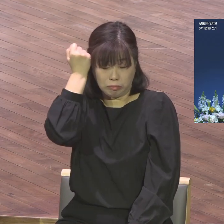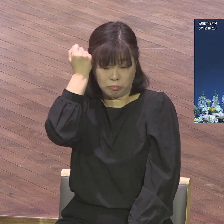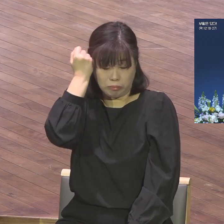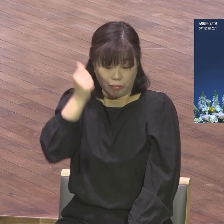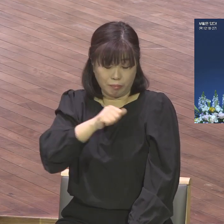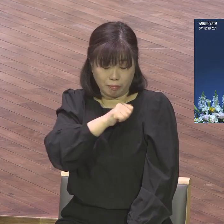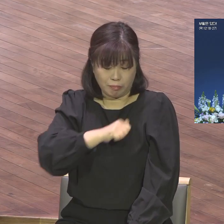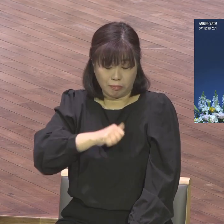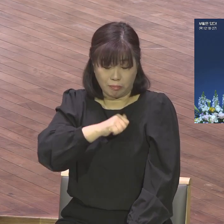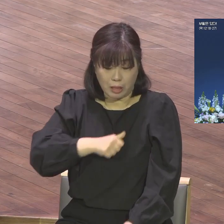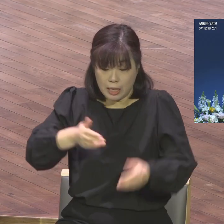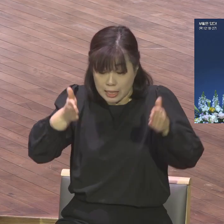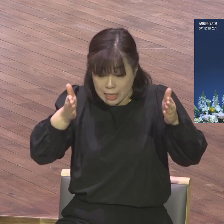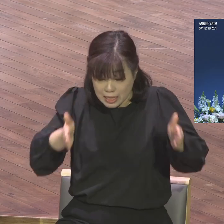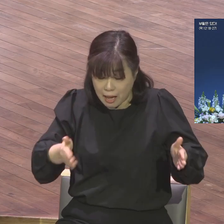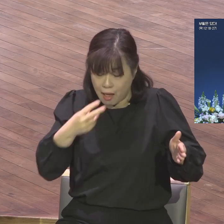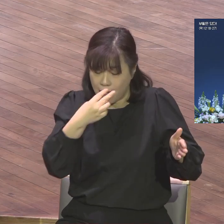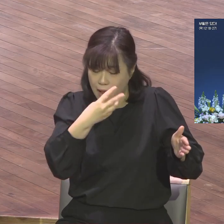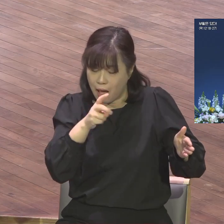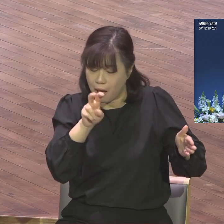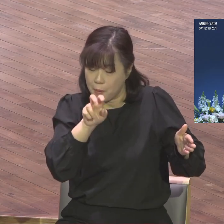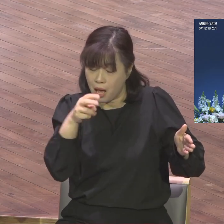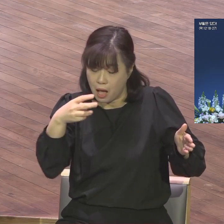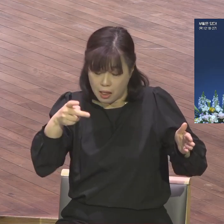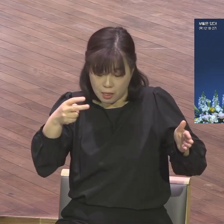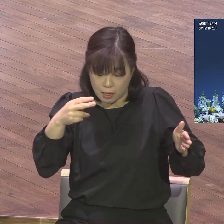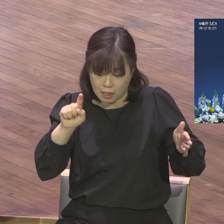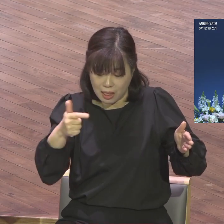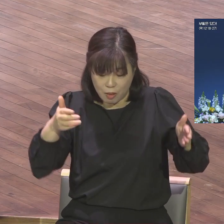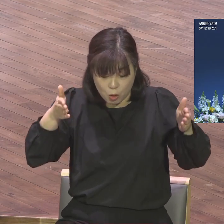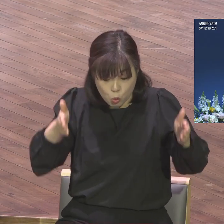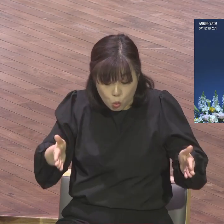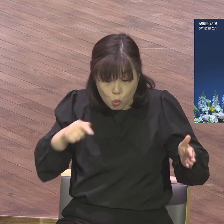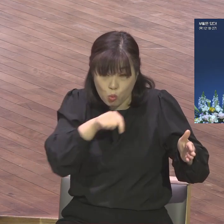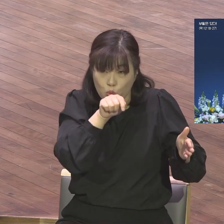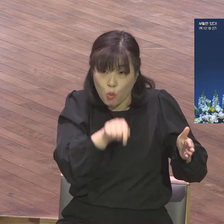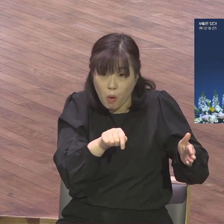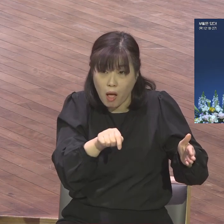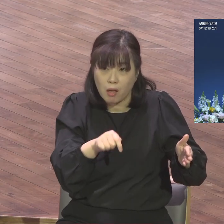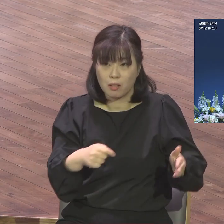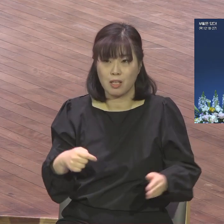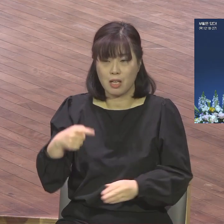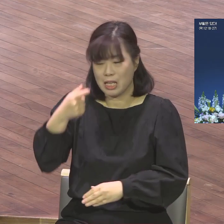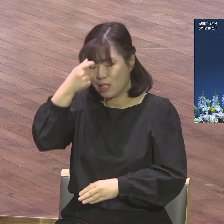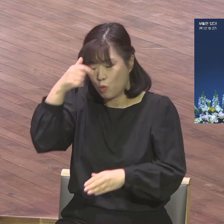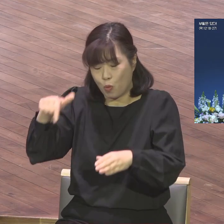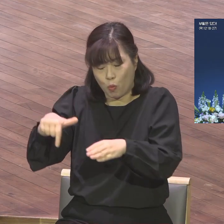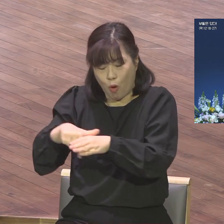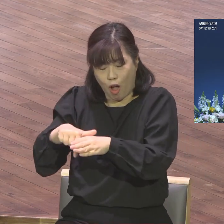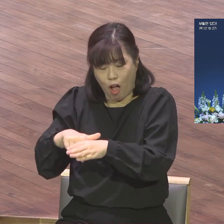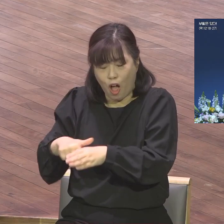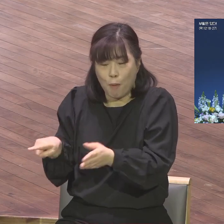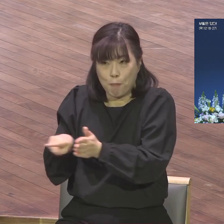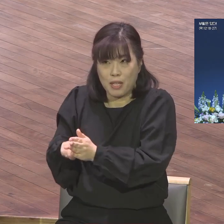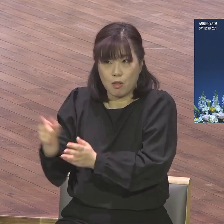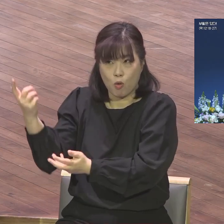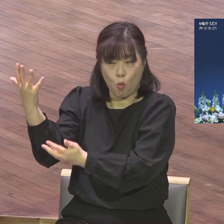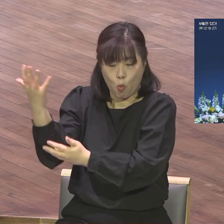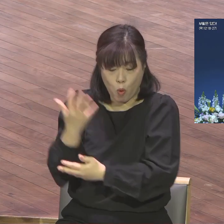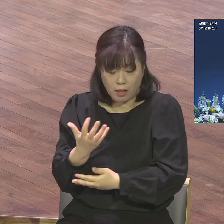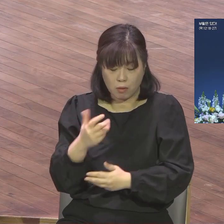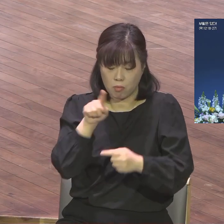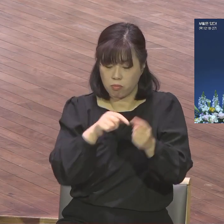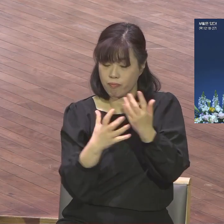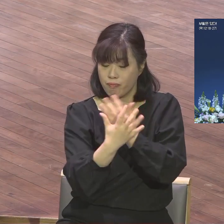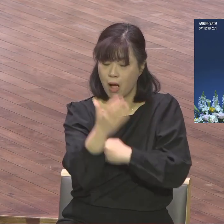사람 아까 사진 내 걸어올 때 그 사람인데 조그만 사람인데 기독교인이요. 이 사람의 파워로 이번 집회가